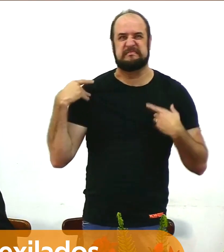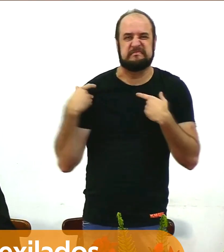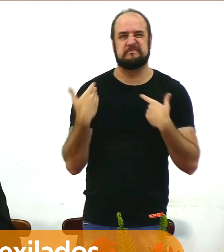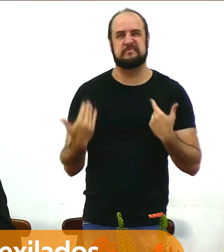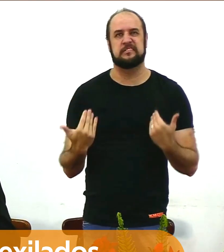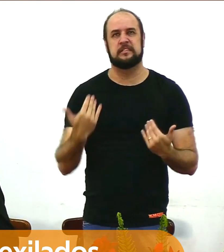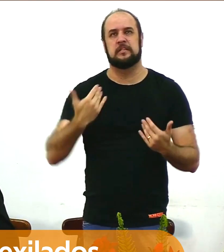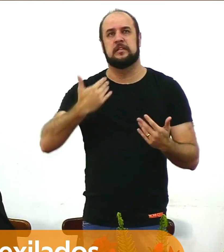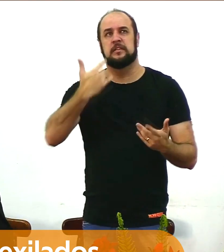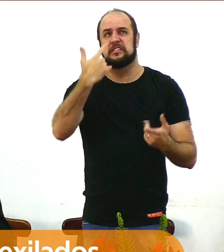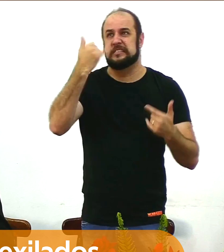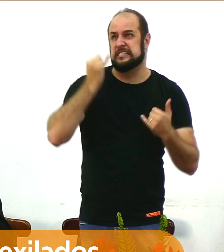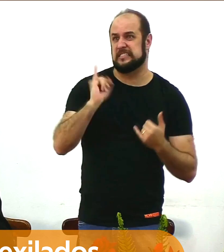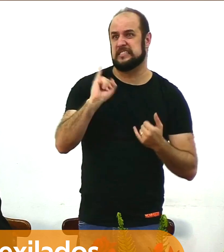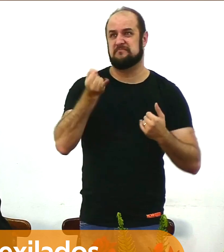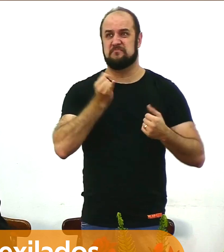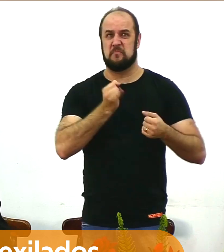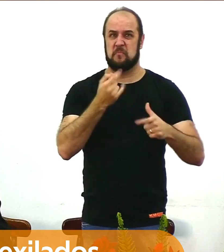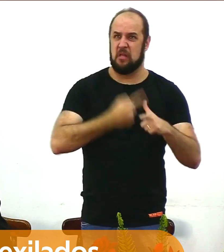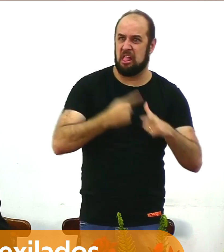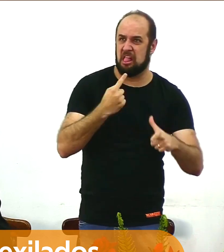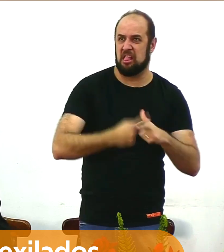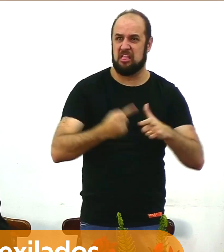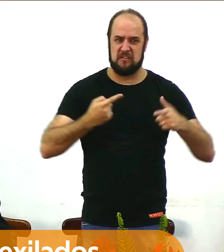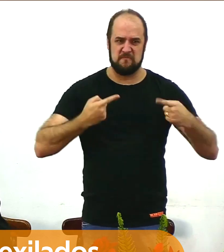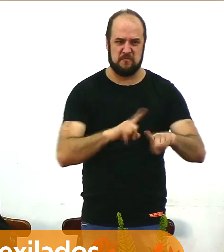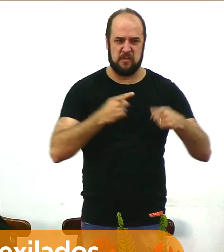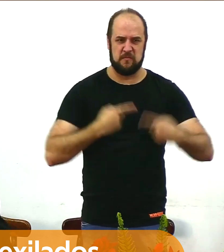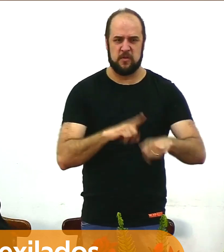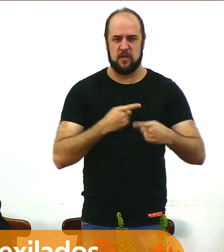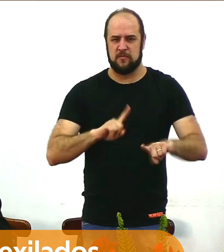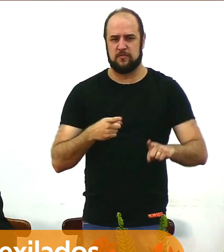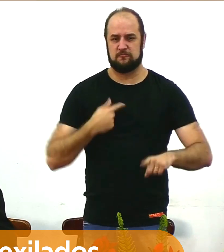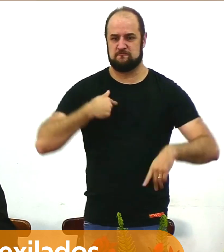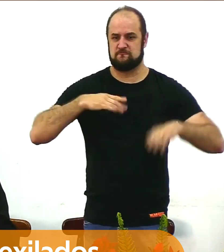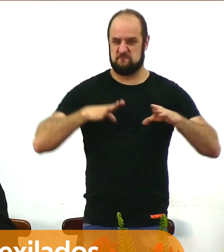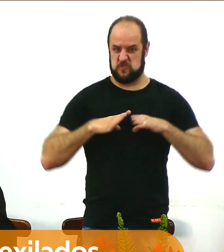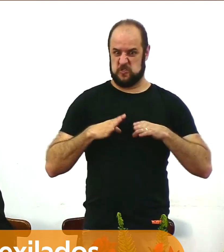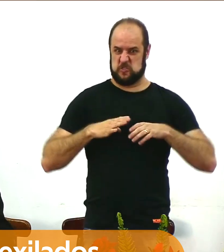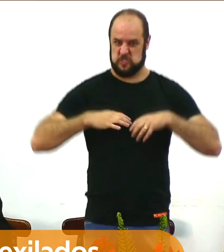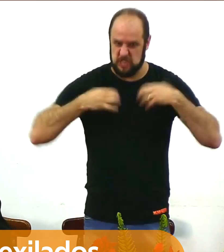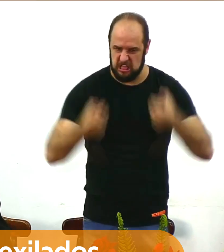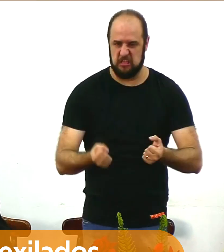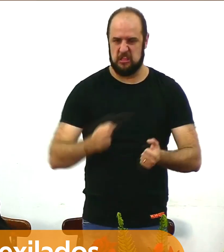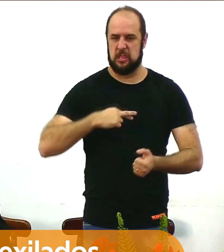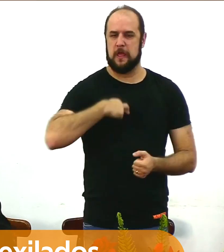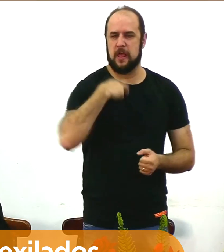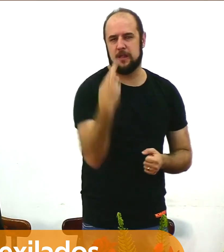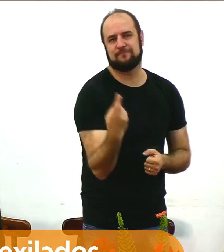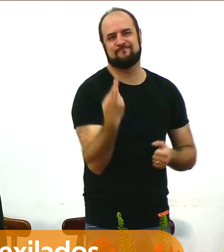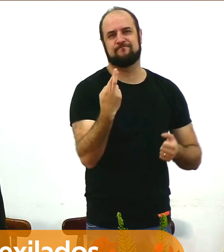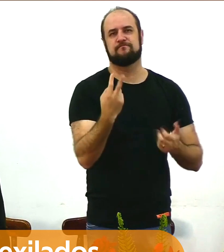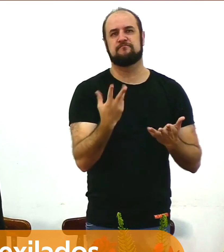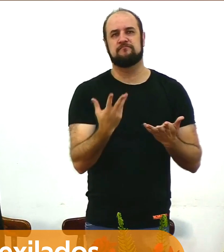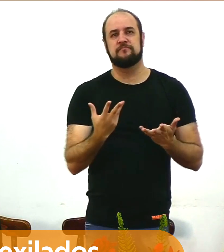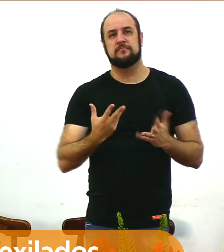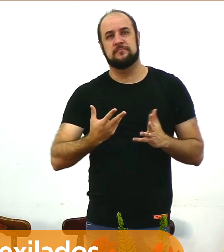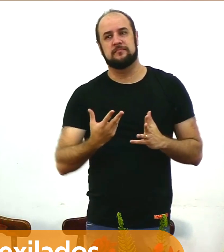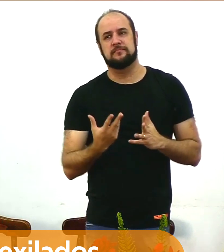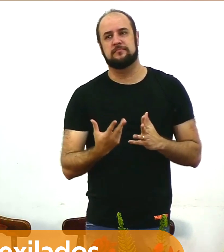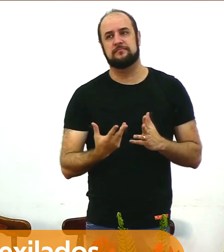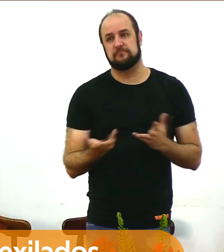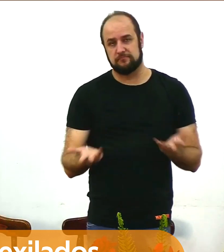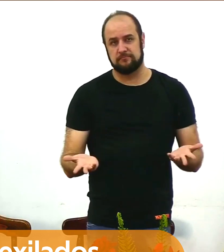da tirania de Nabucodonosor? Por quê? Por que isso nos aconteceu? Quando